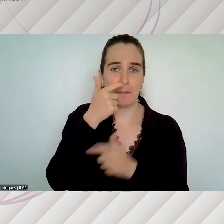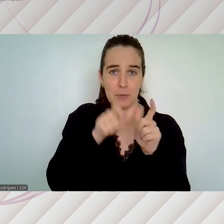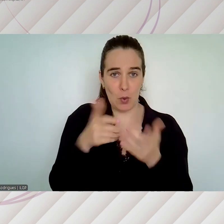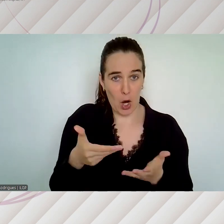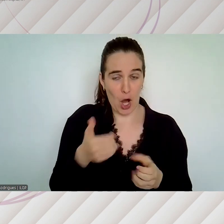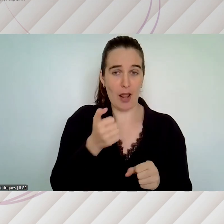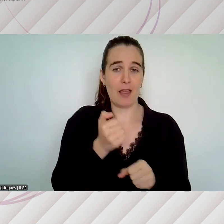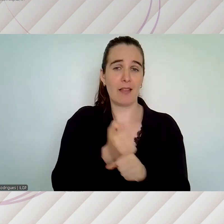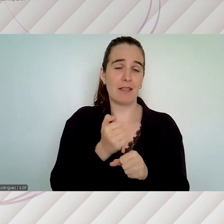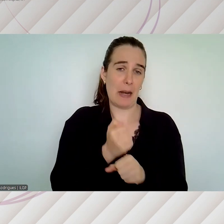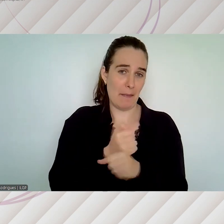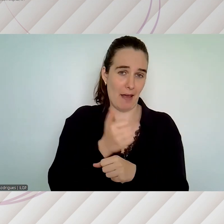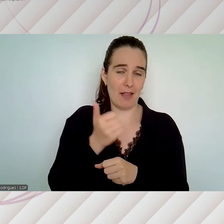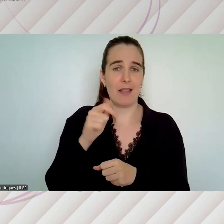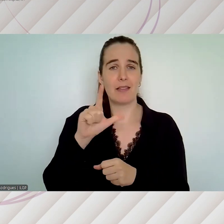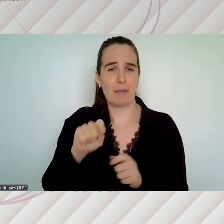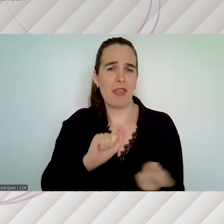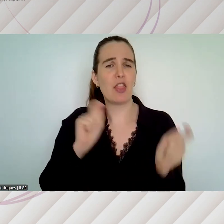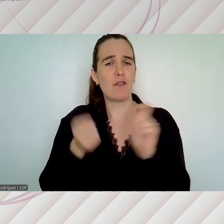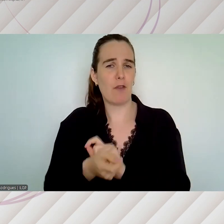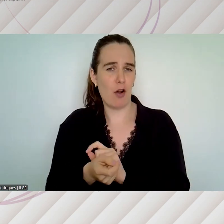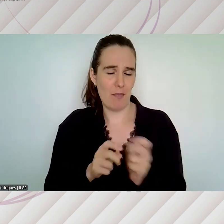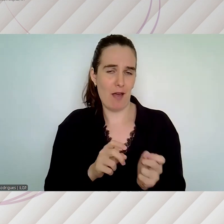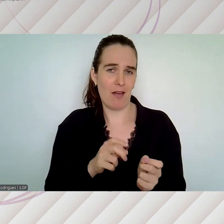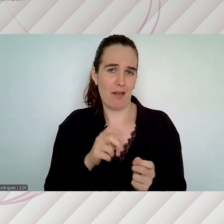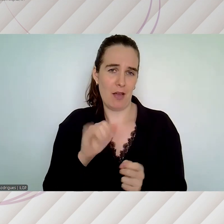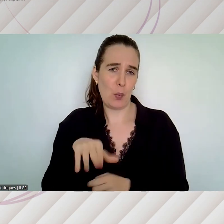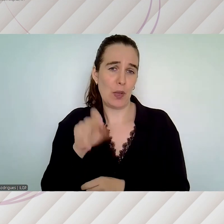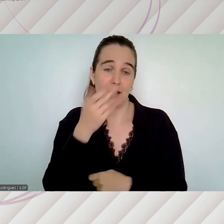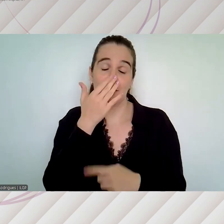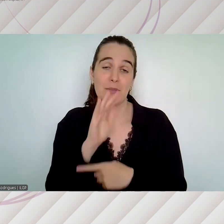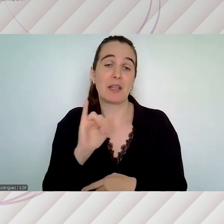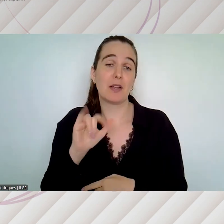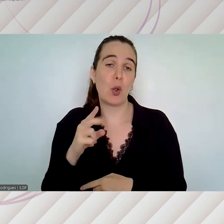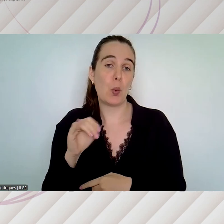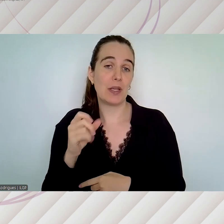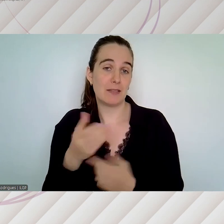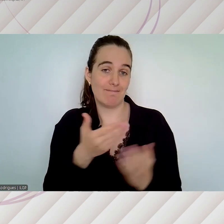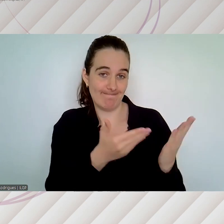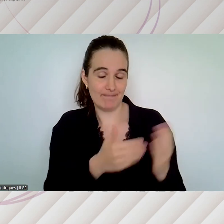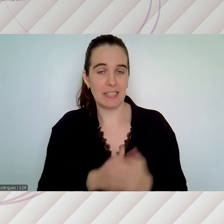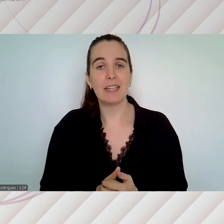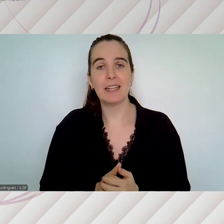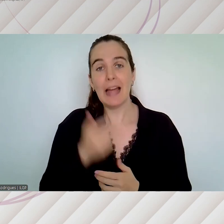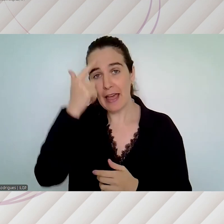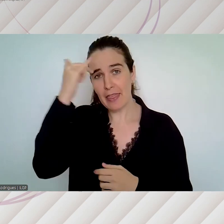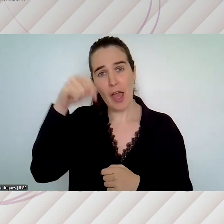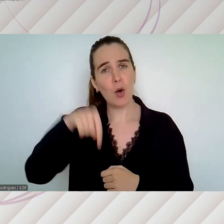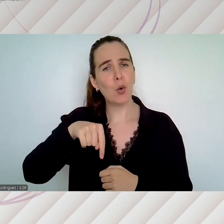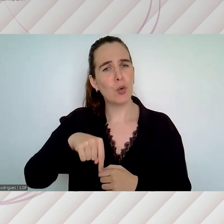a começar pela professora Luísa Neto, e penso que esta ideia que está aqui em cima da mesa